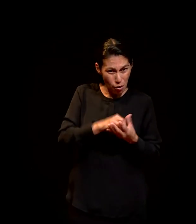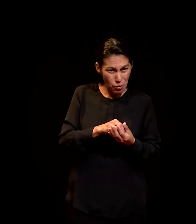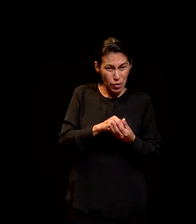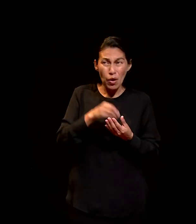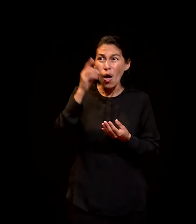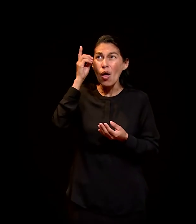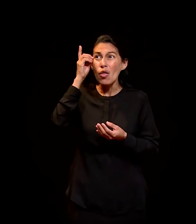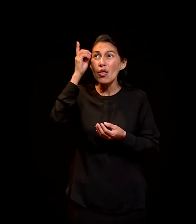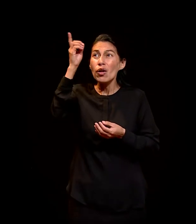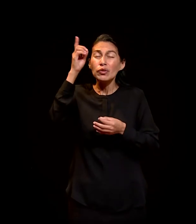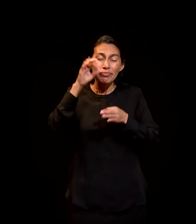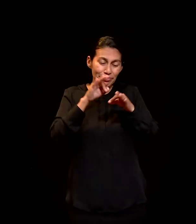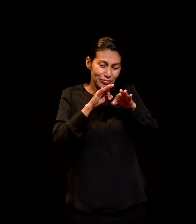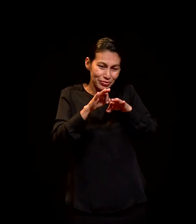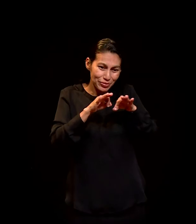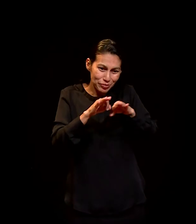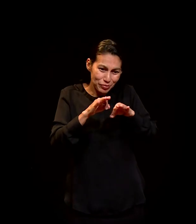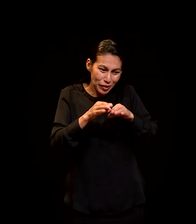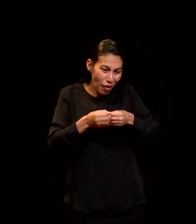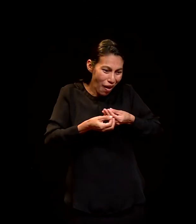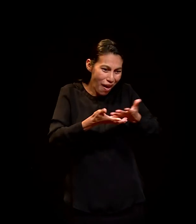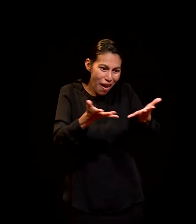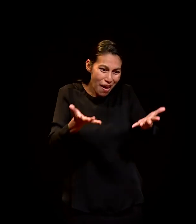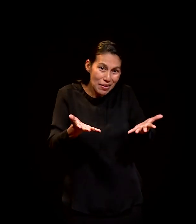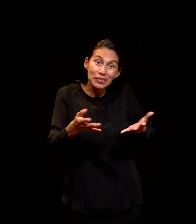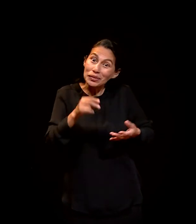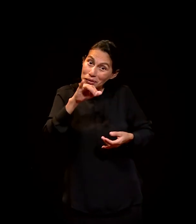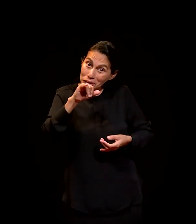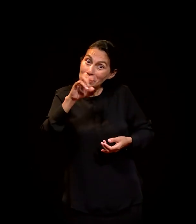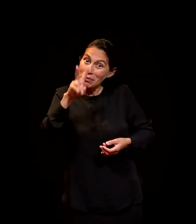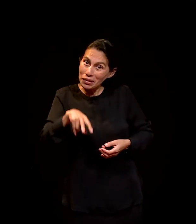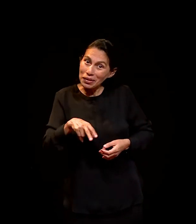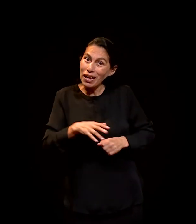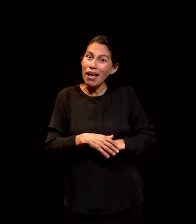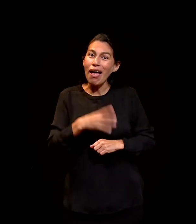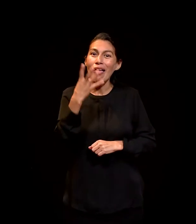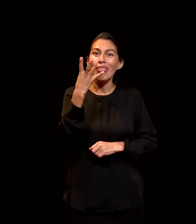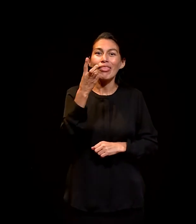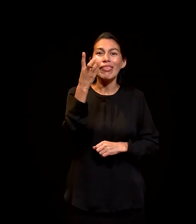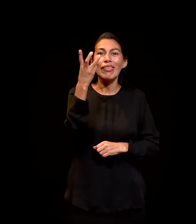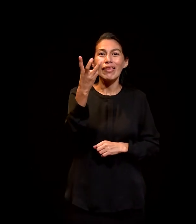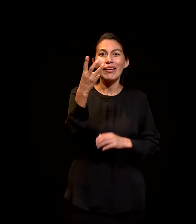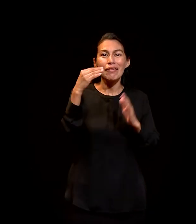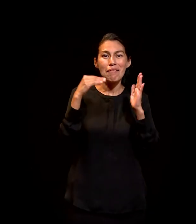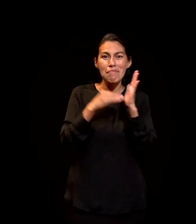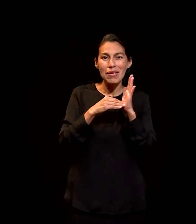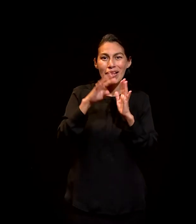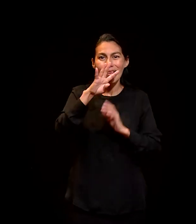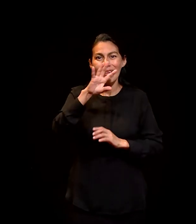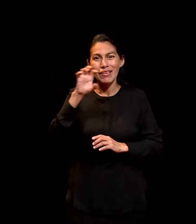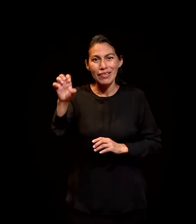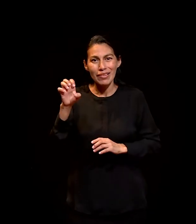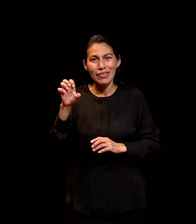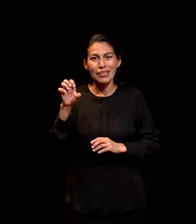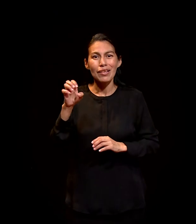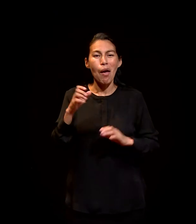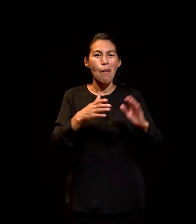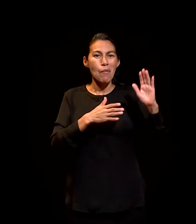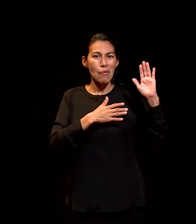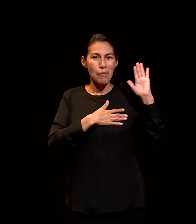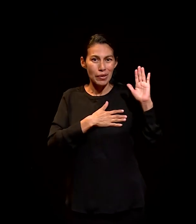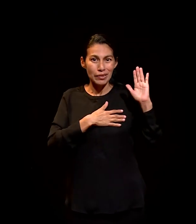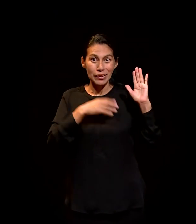un tratamiento dirigido si hay 3500 promesas de dios que